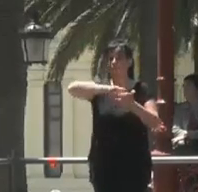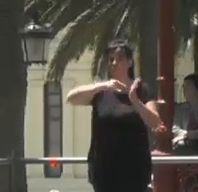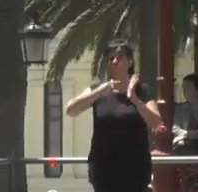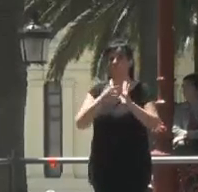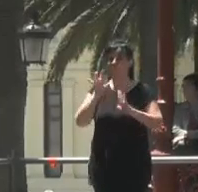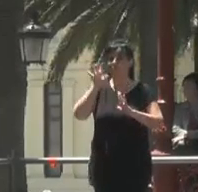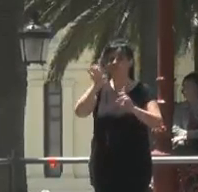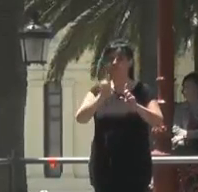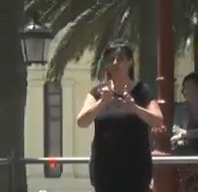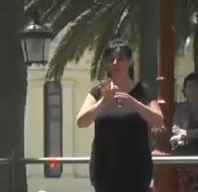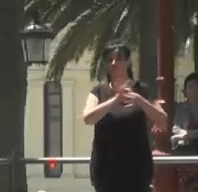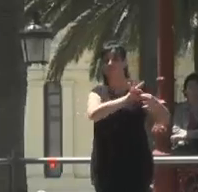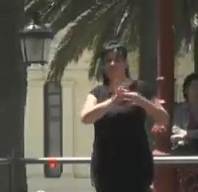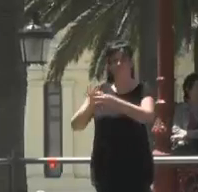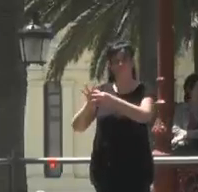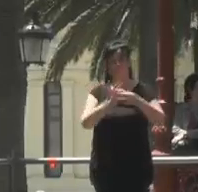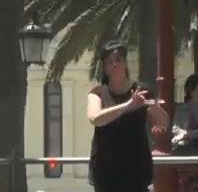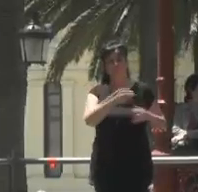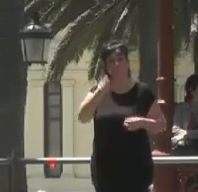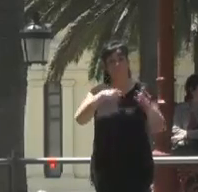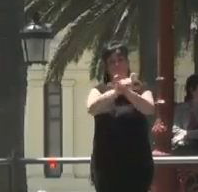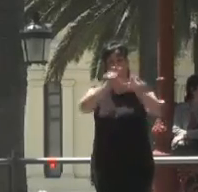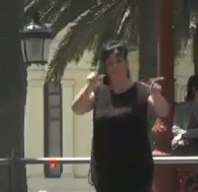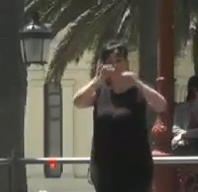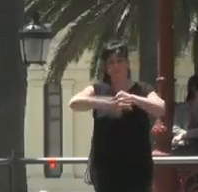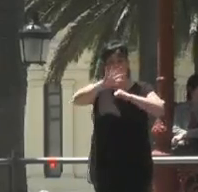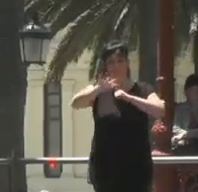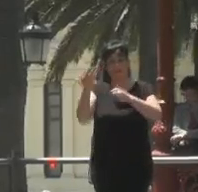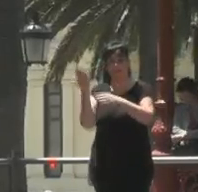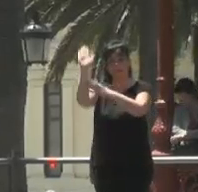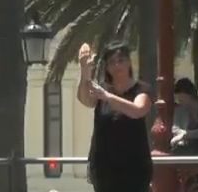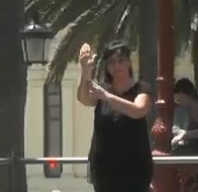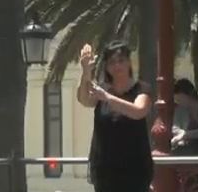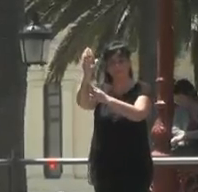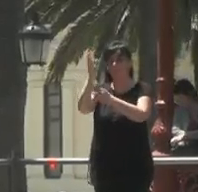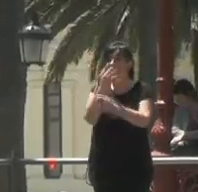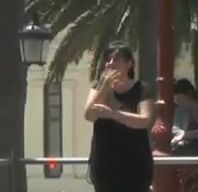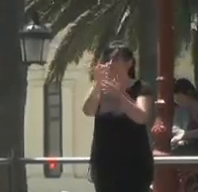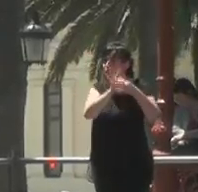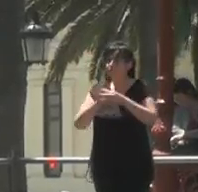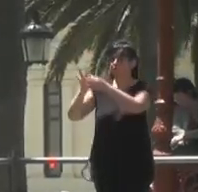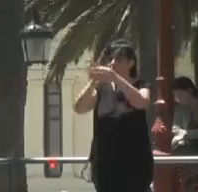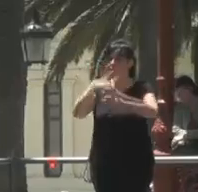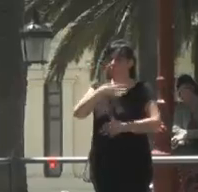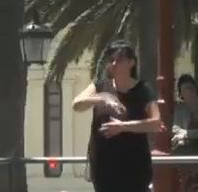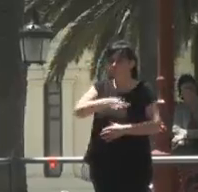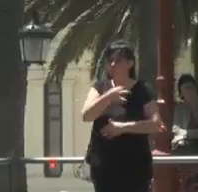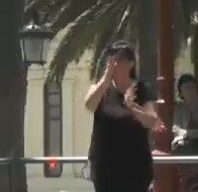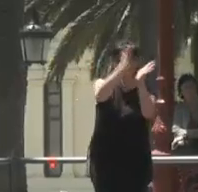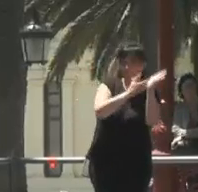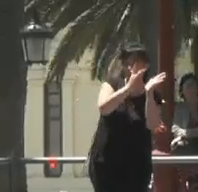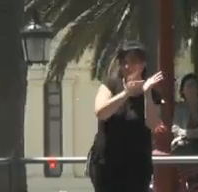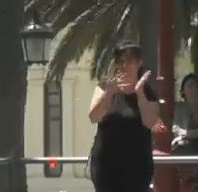que o que pon en riba da mesa xente, que o que pon en riba da mesa En Marea, que o que pon en riba da mesa Unidos Podemos, Ale Valenciana e En Comú